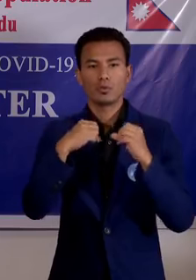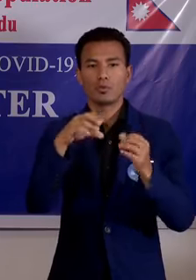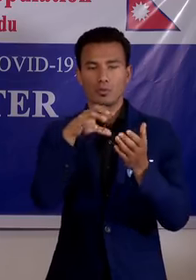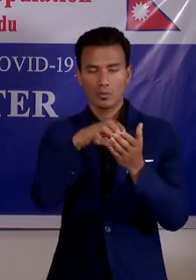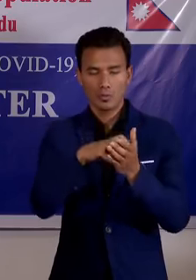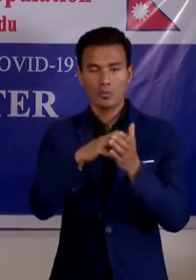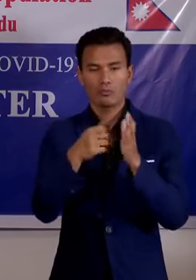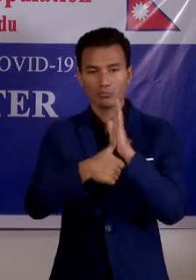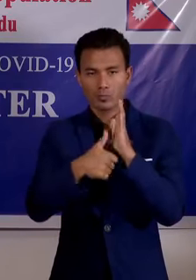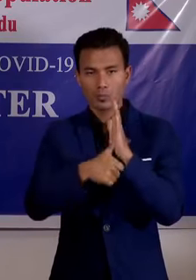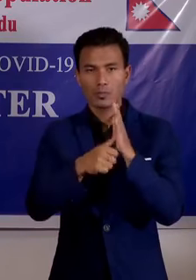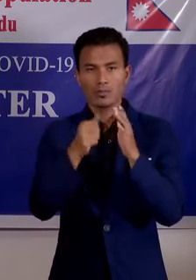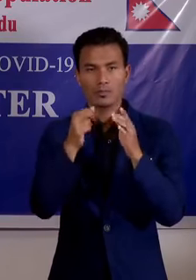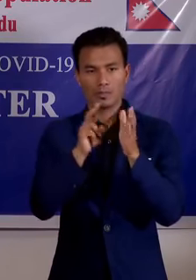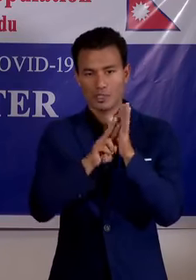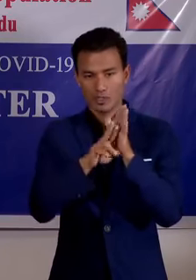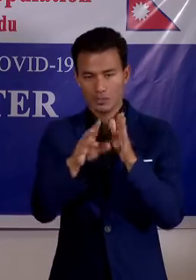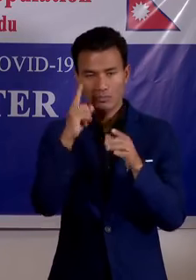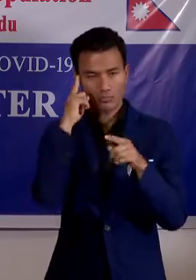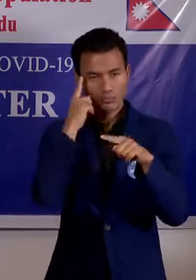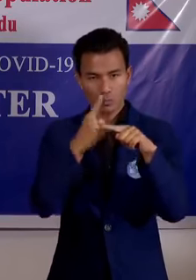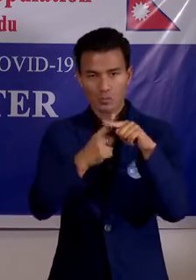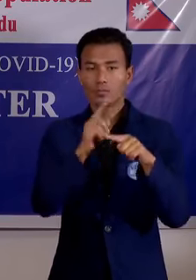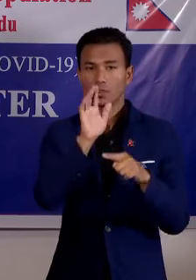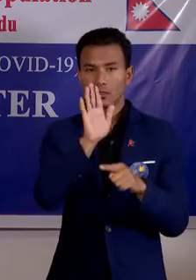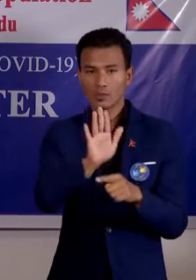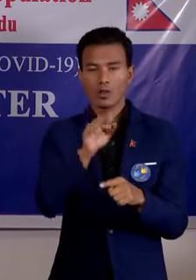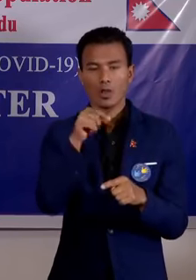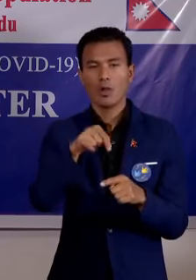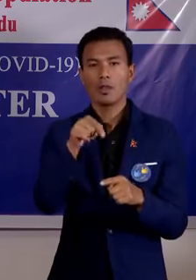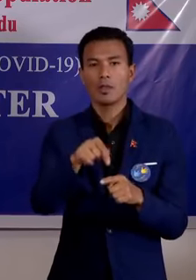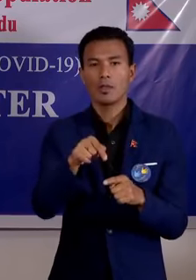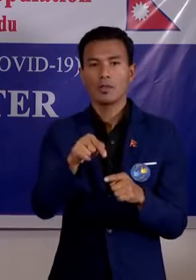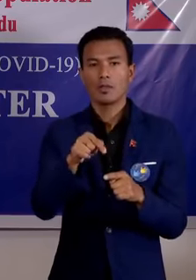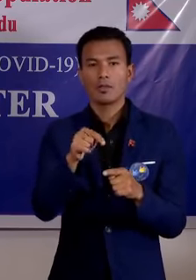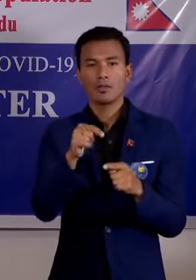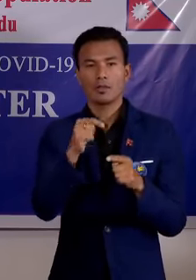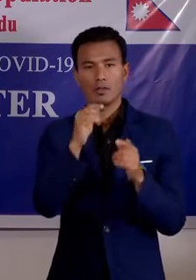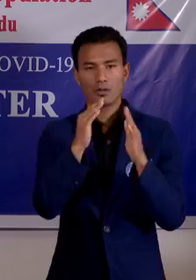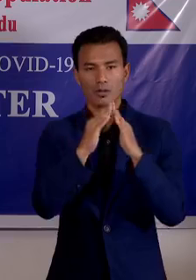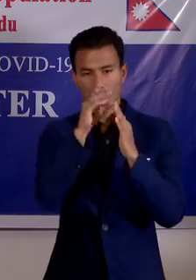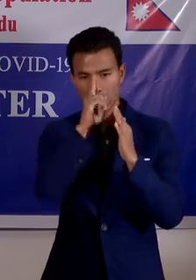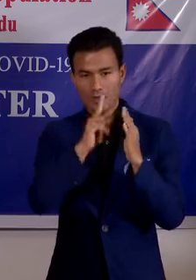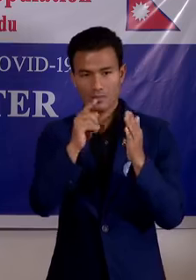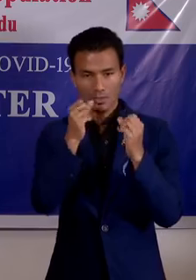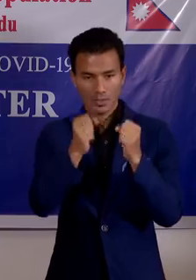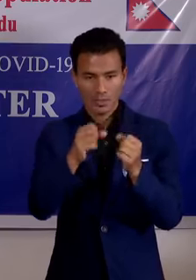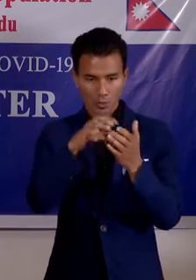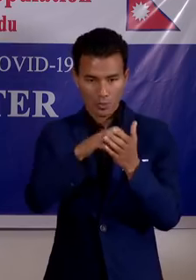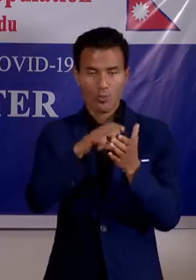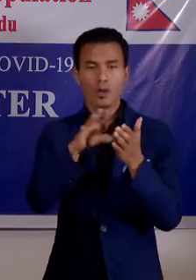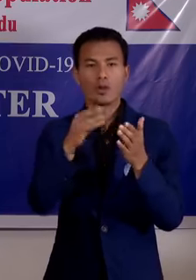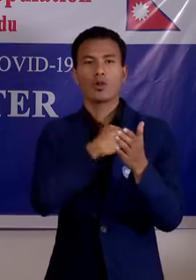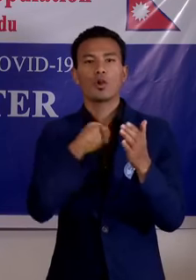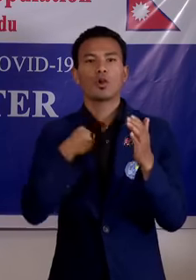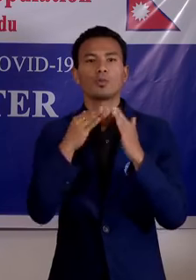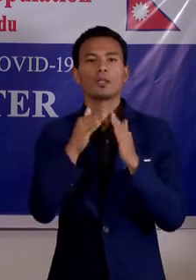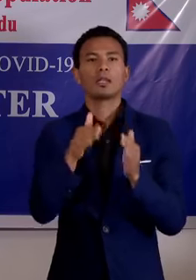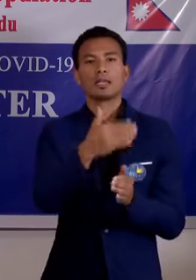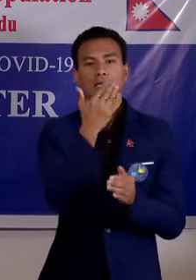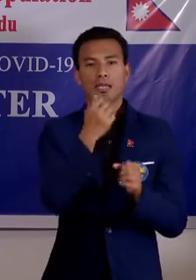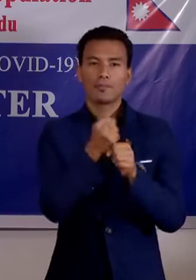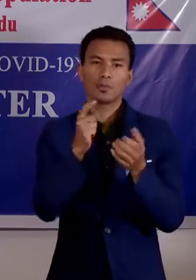परीक्षणमा नतिजा पोजिटिभ आएको छ। उहाँलाई अहिले क्वारेन्टाइनबाट अस्पताल लग्ने प्रक्रिया सुरु भएको